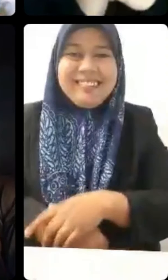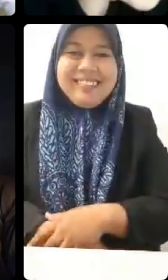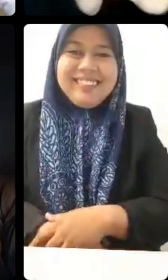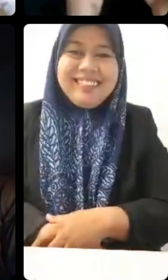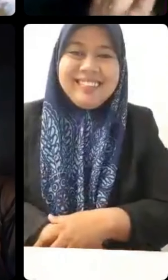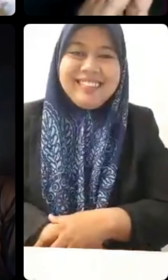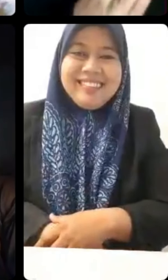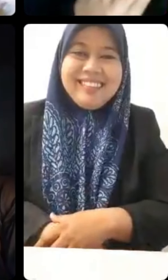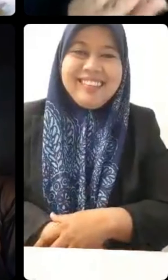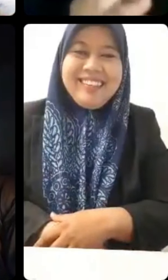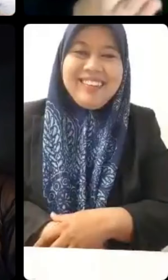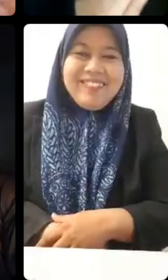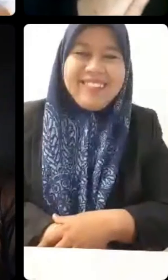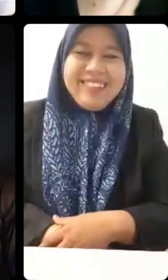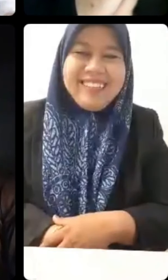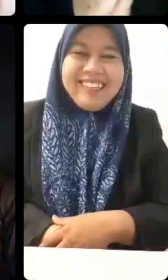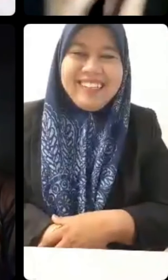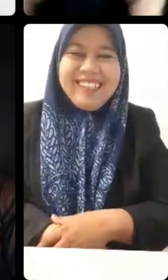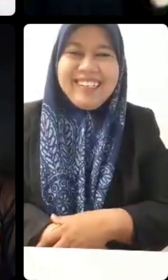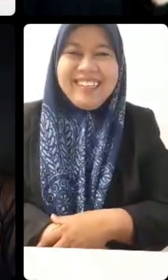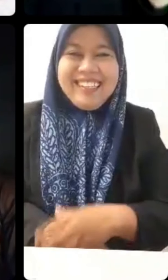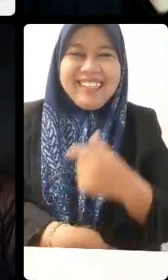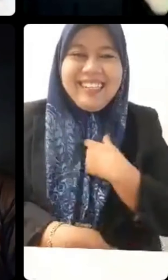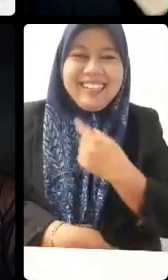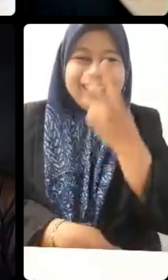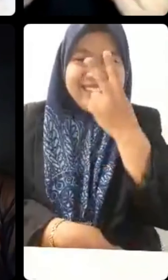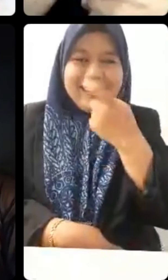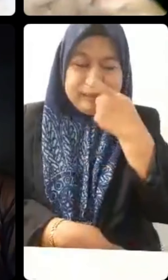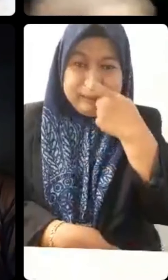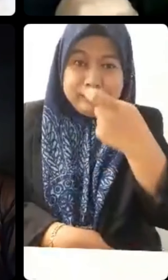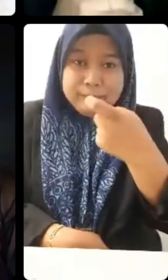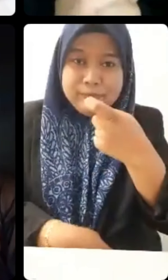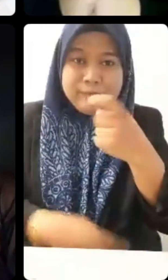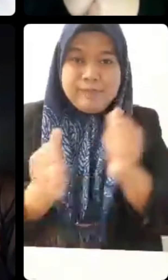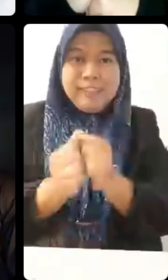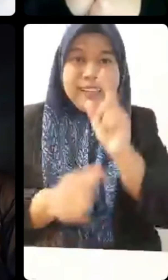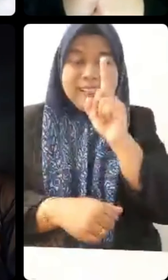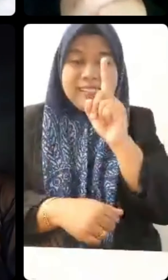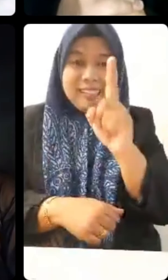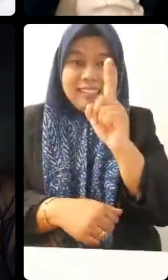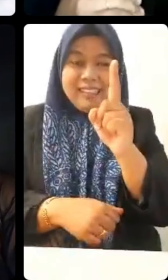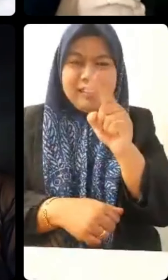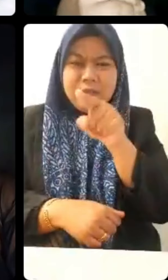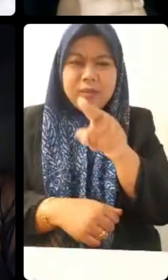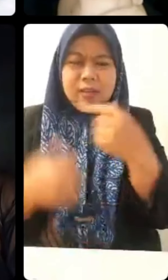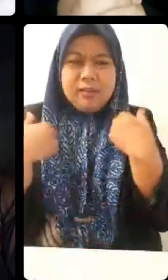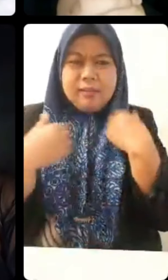Saya ada tertarik dengan satu konten yang Cik Anis kongsikan.